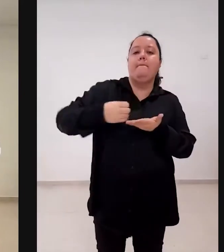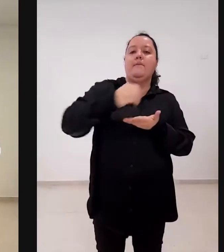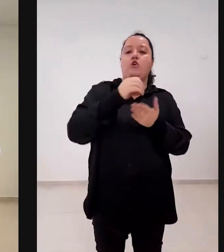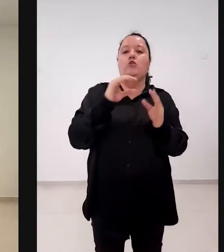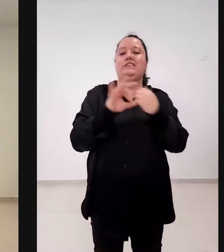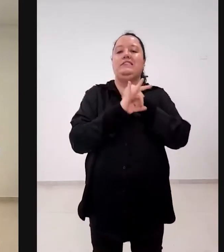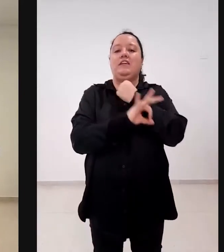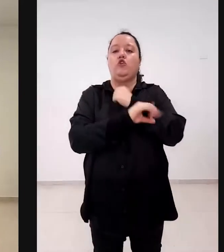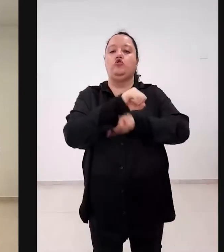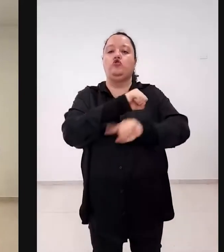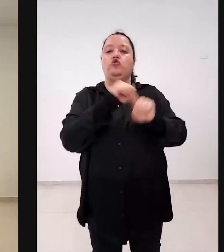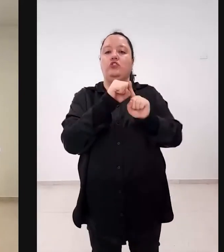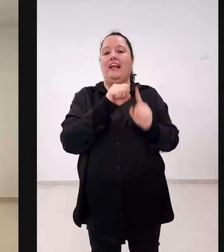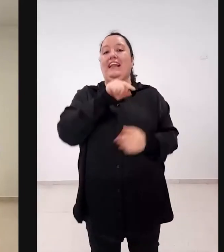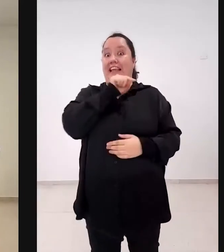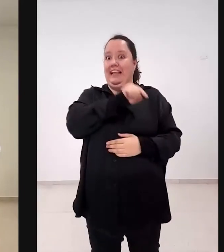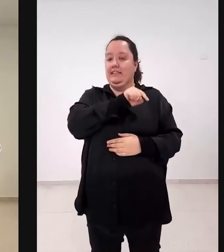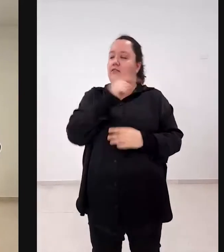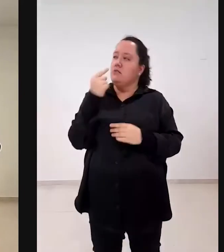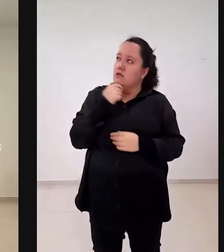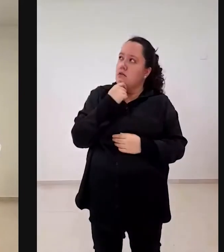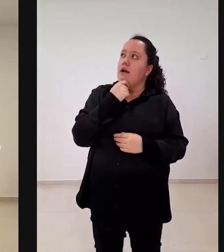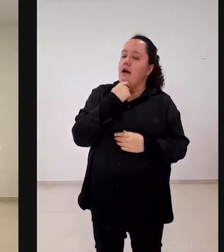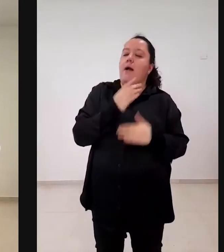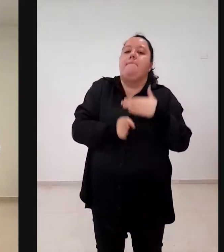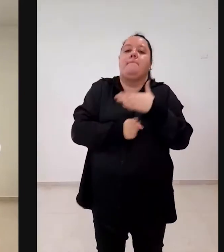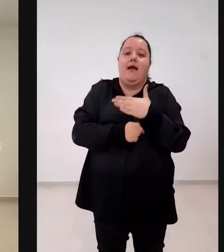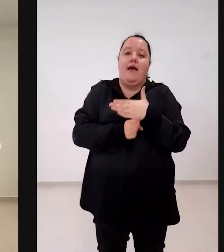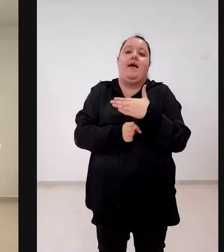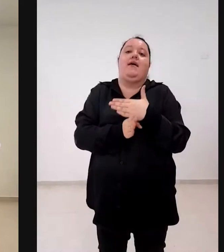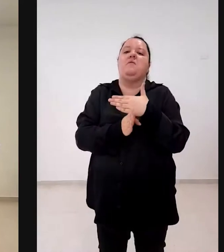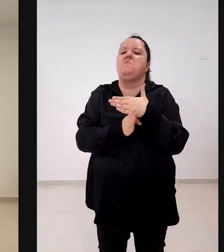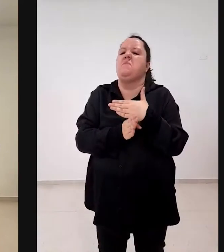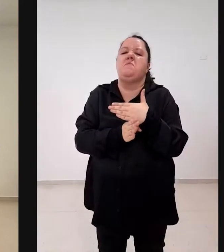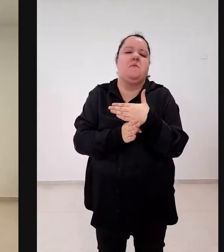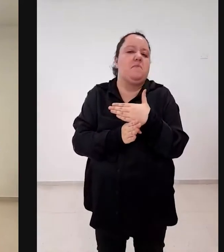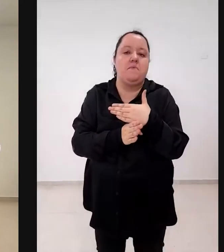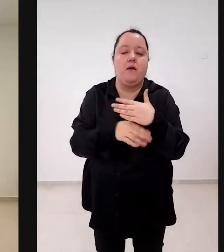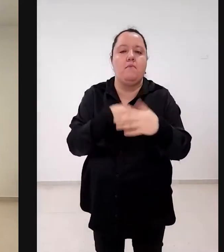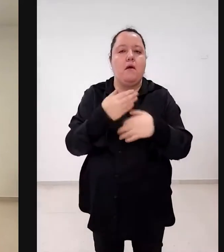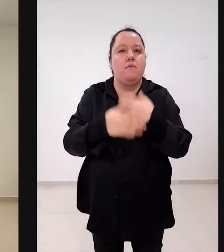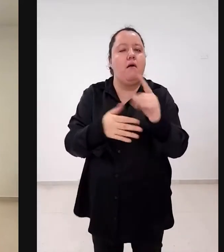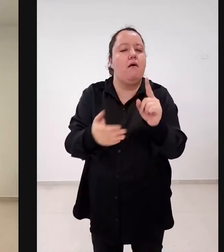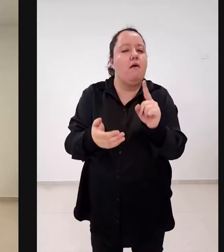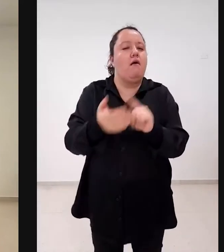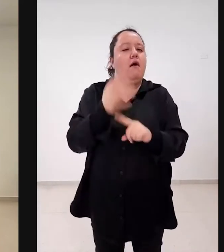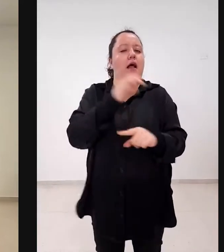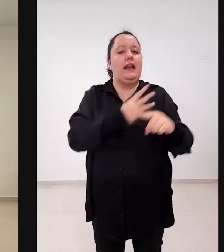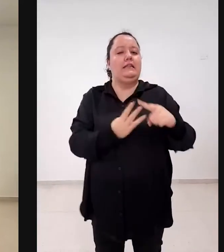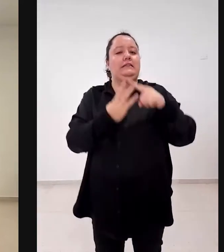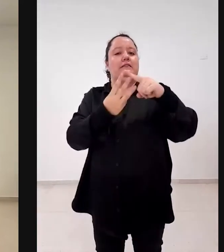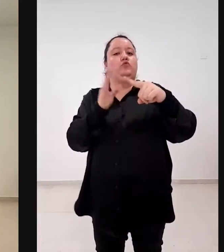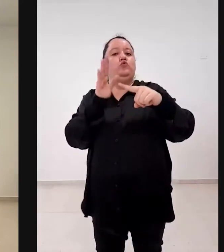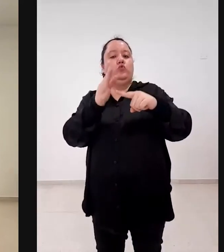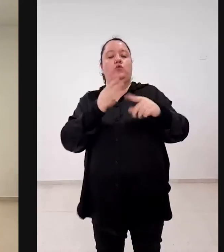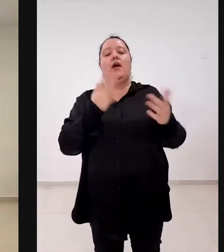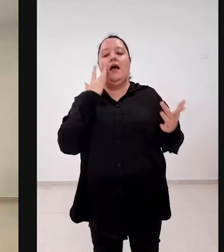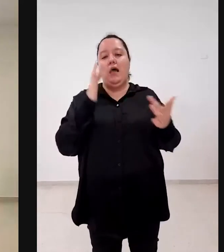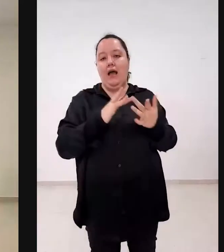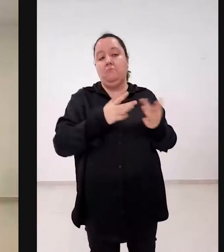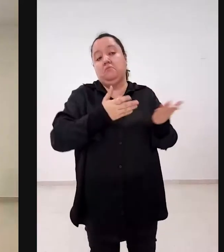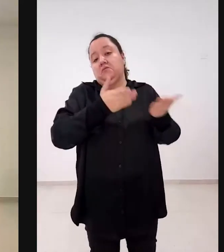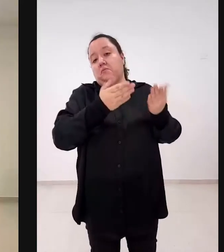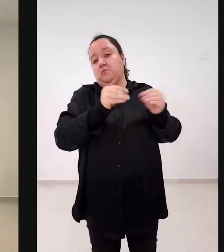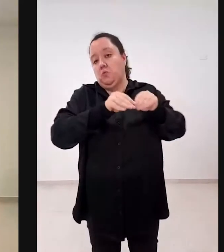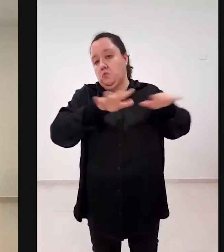vamos a tener que continuar para que lleguemos al punto de las licencias de servicio público en un